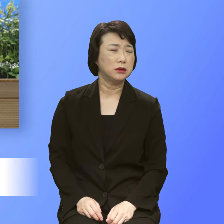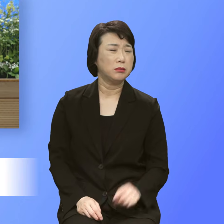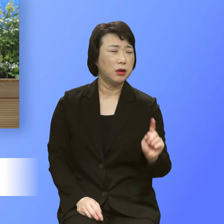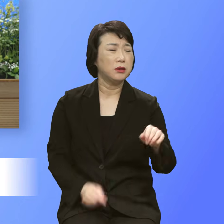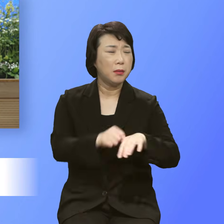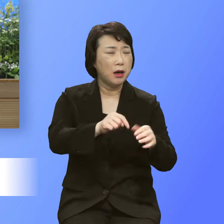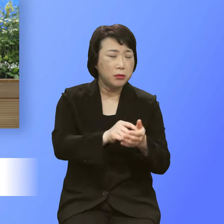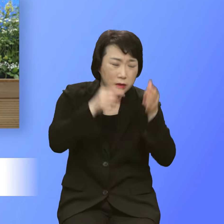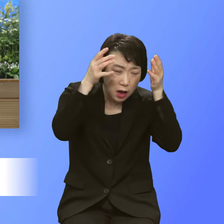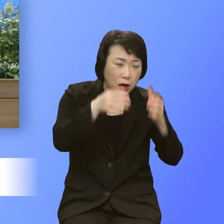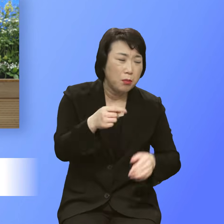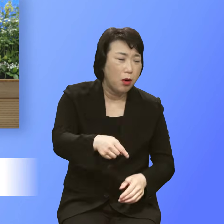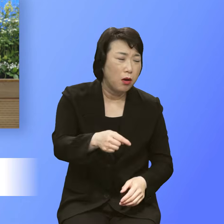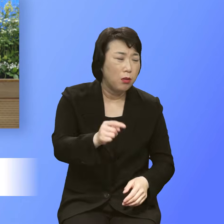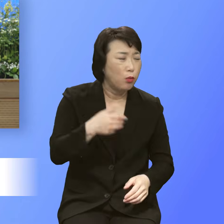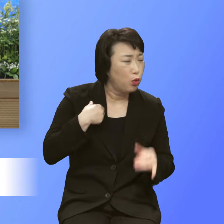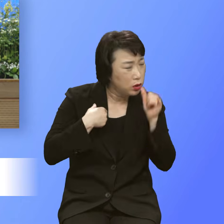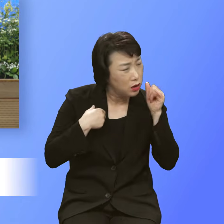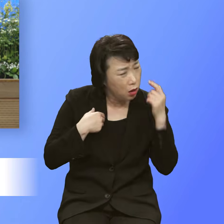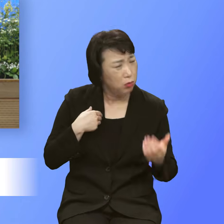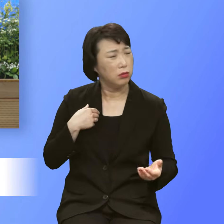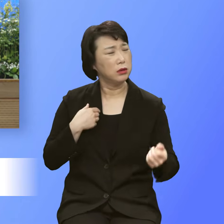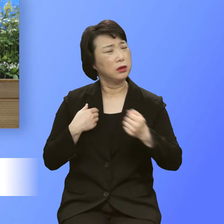너는 네 마음이 어디가 있는지 지금 모르냐?